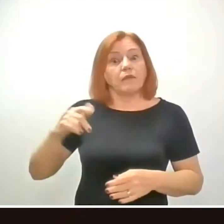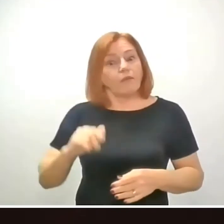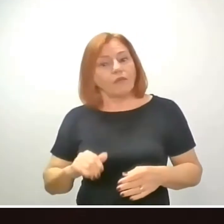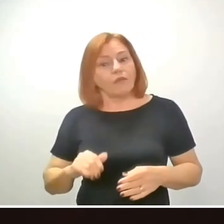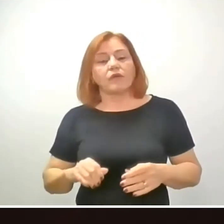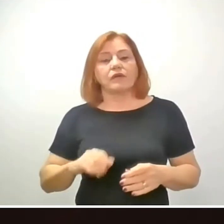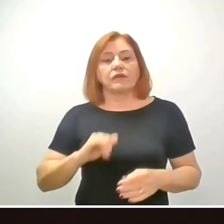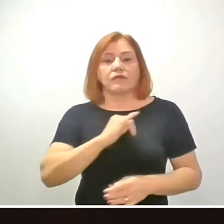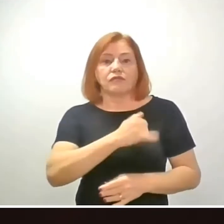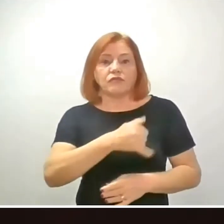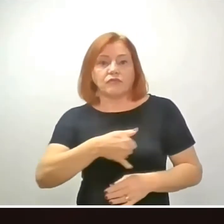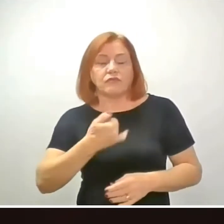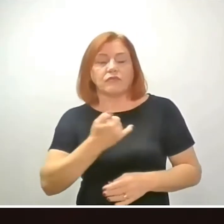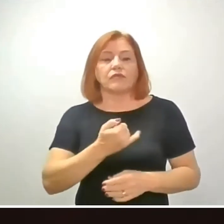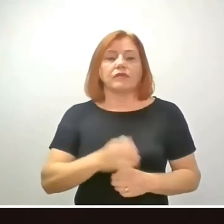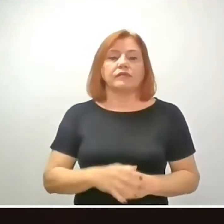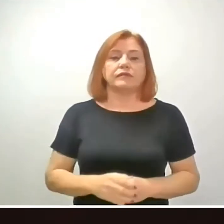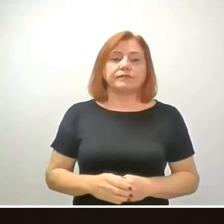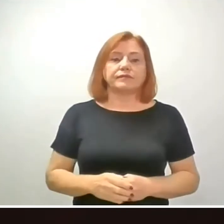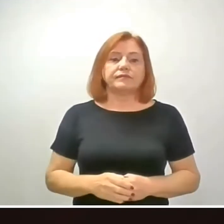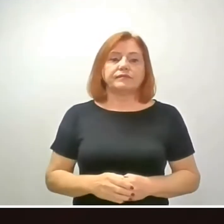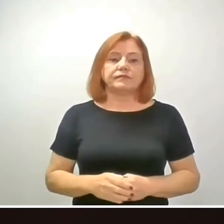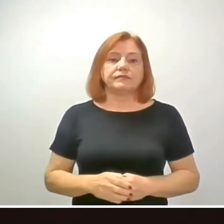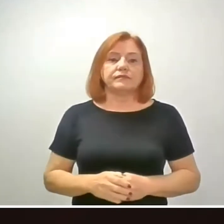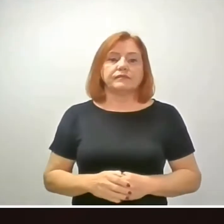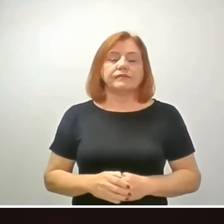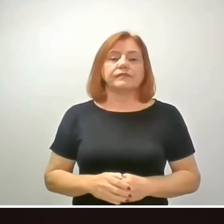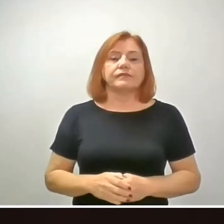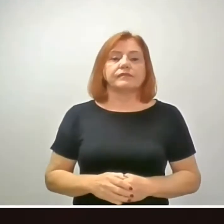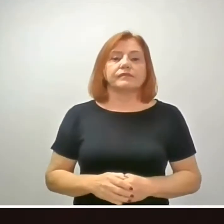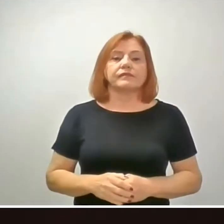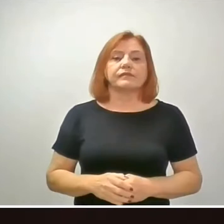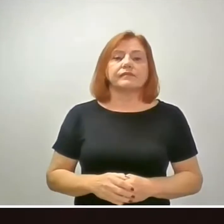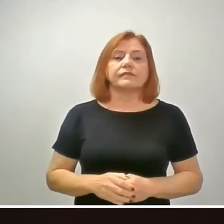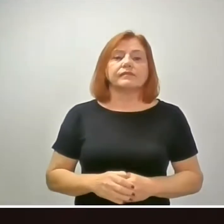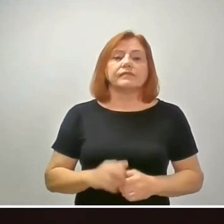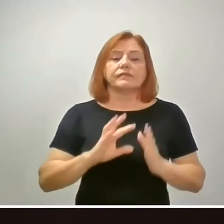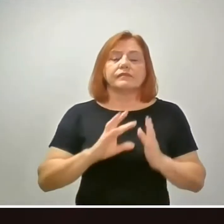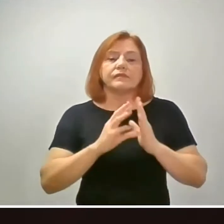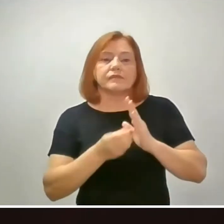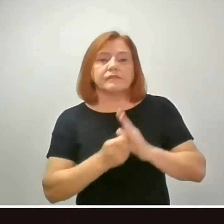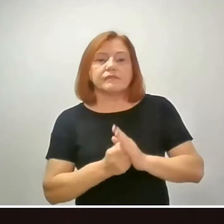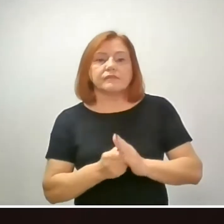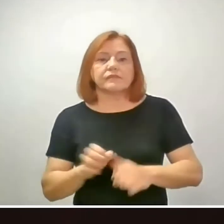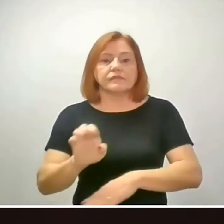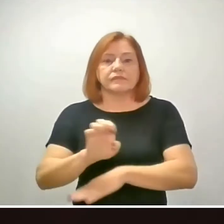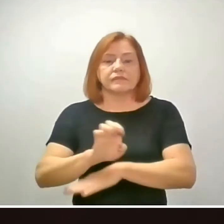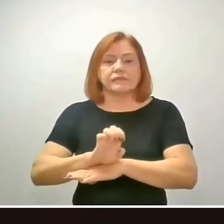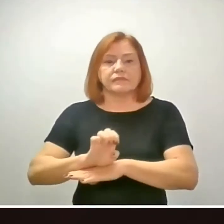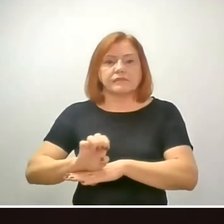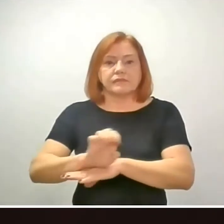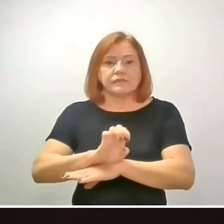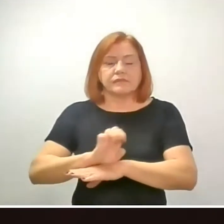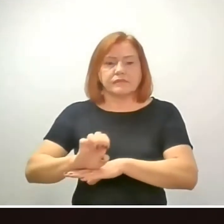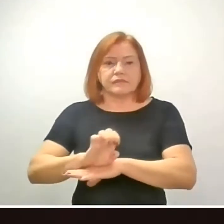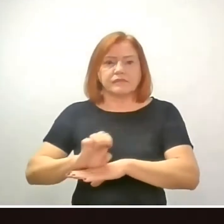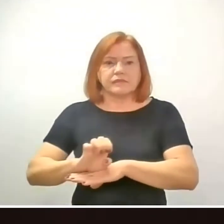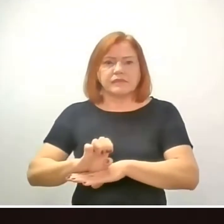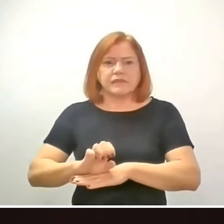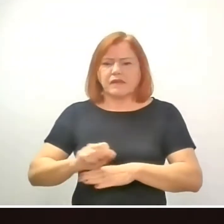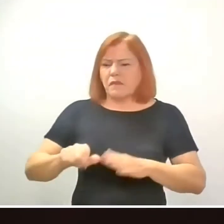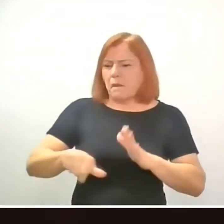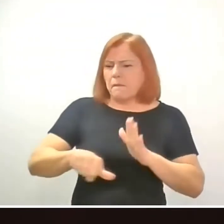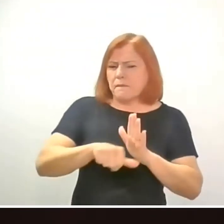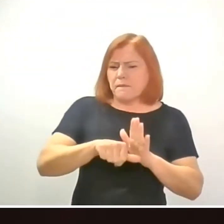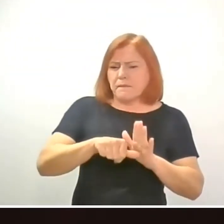é a primeira igreja abordada, cuja carta, né, João, o Espírito pede para João mandar a igreja